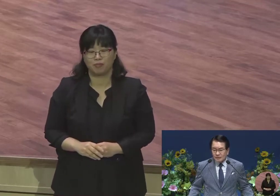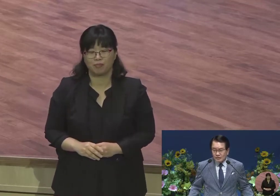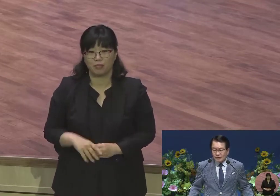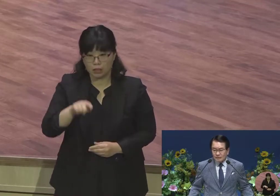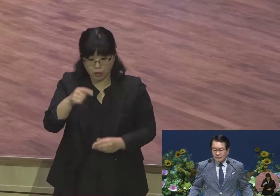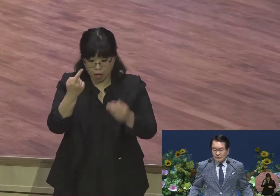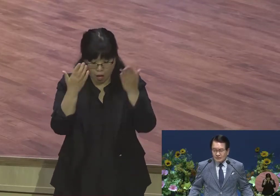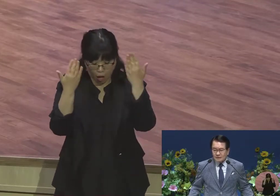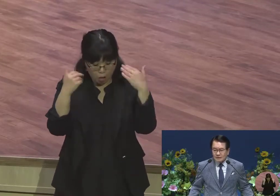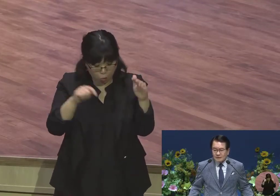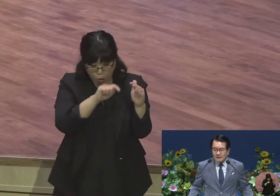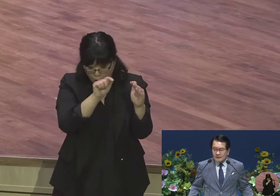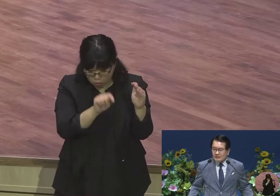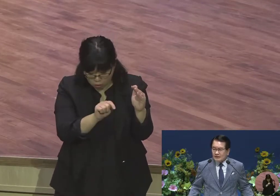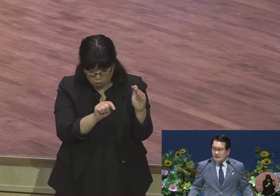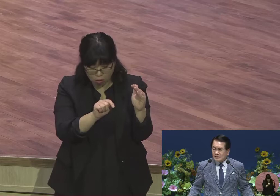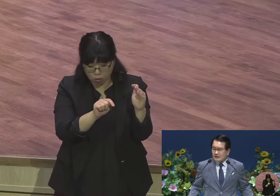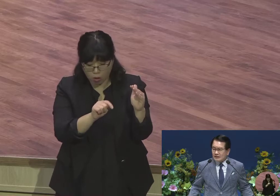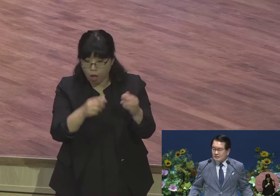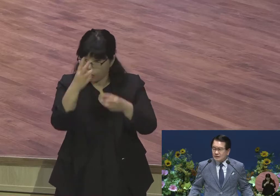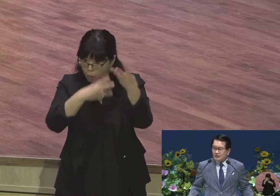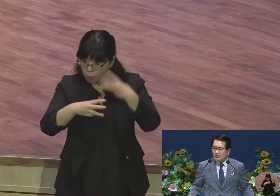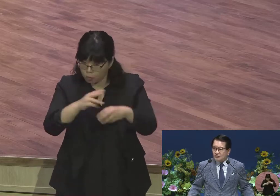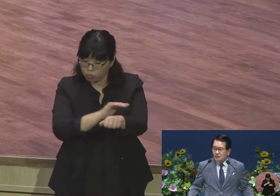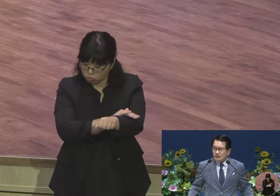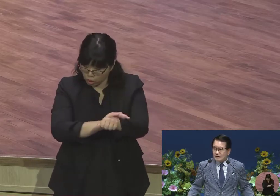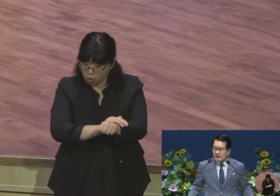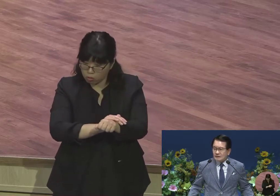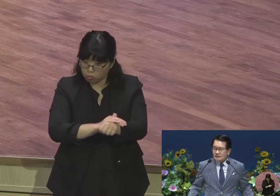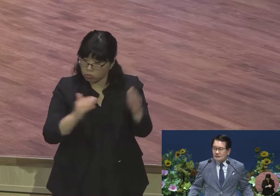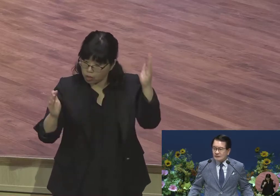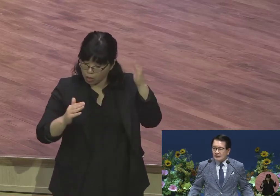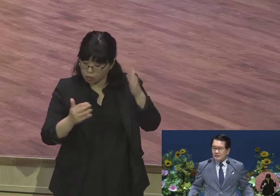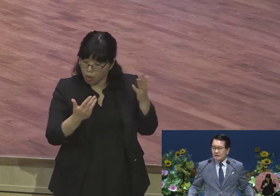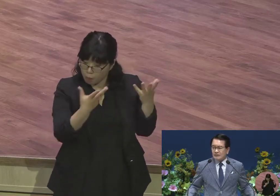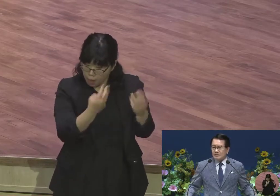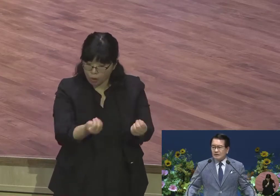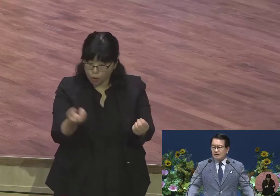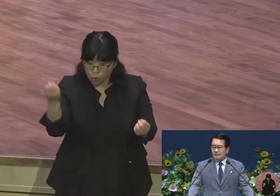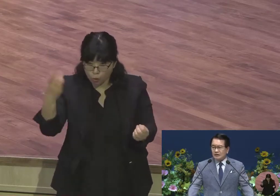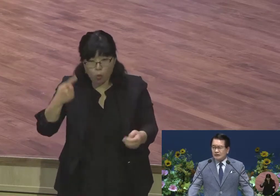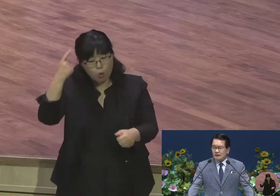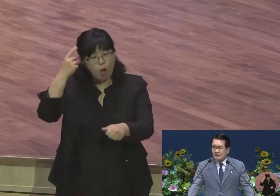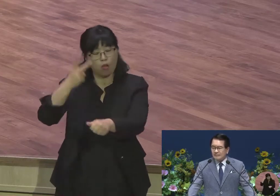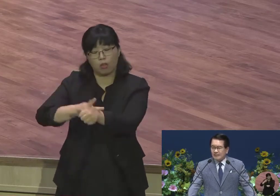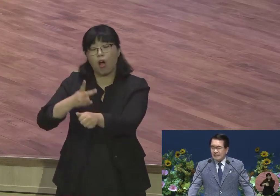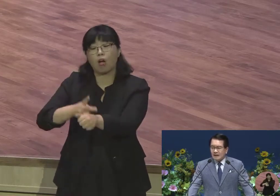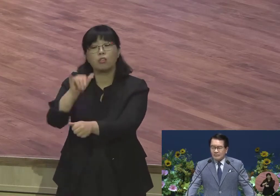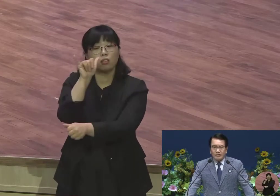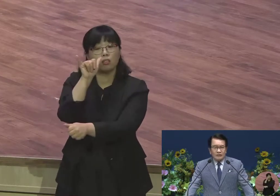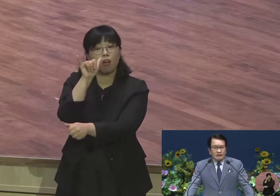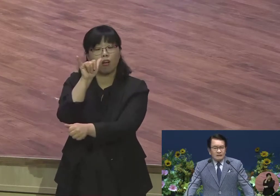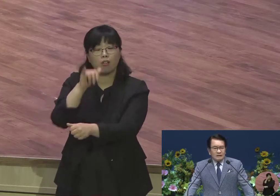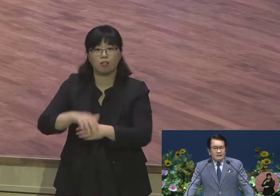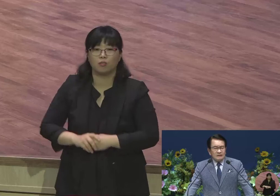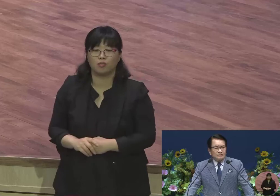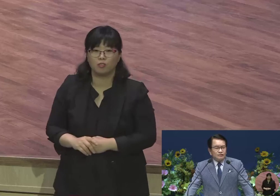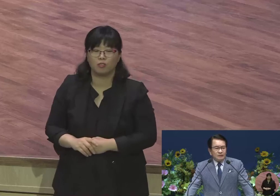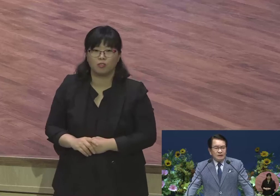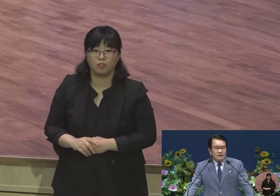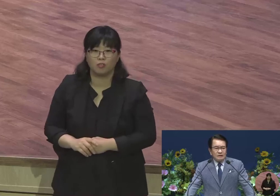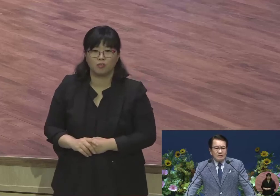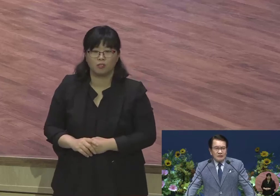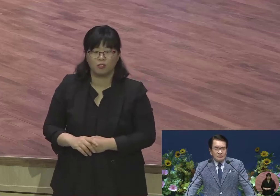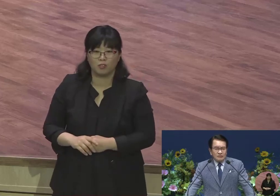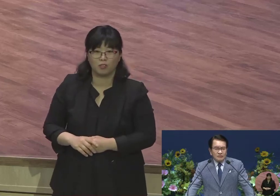교수하고 있으면서 미션홈으로 시작해서 랩런터들을 양룡하는데 보니까 큰